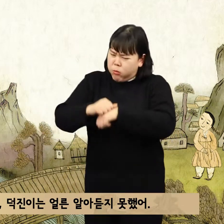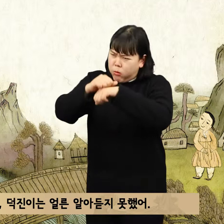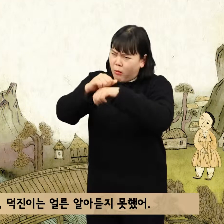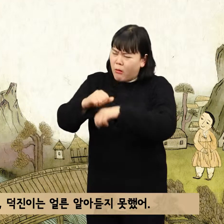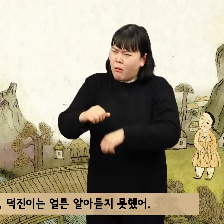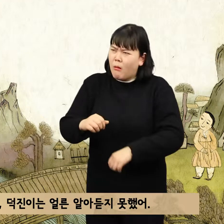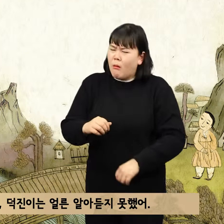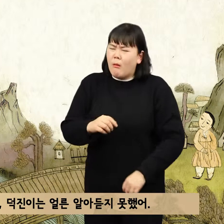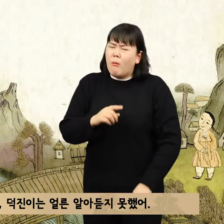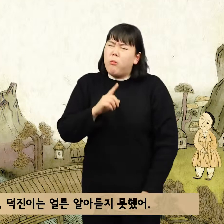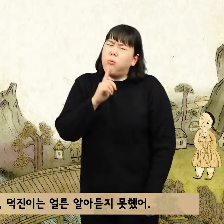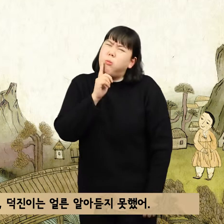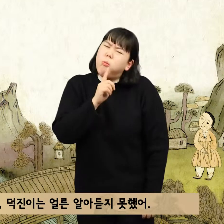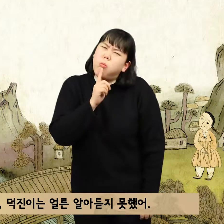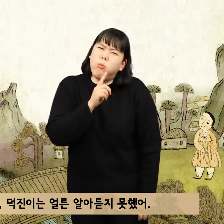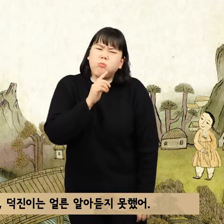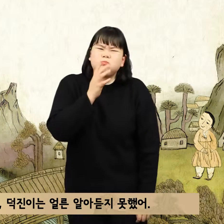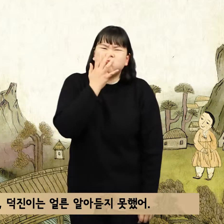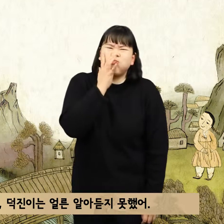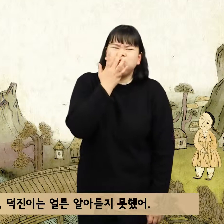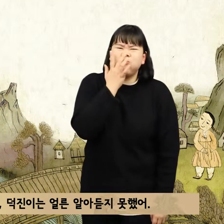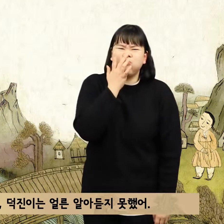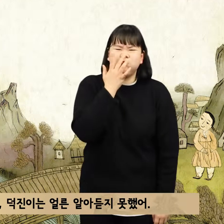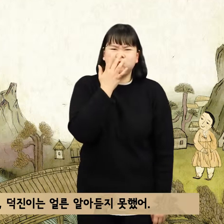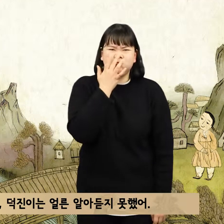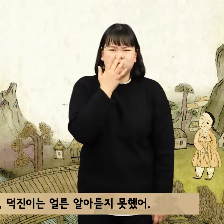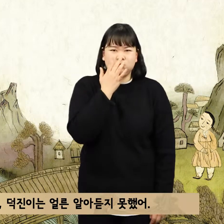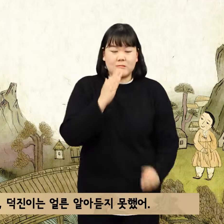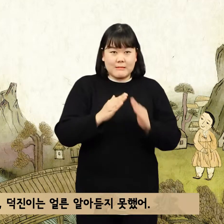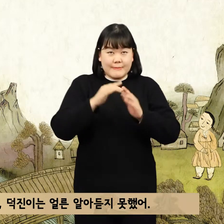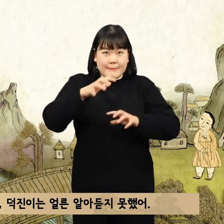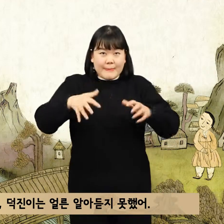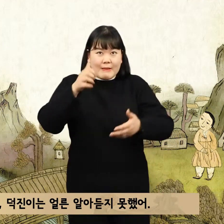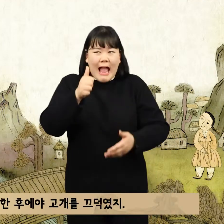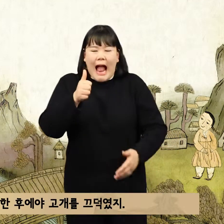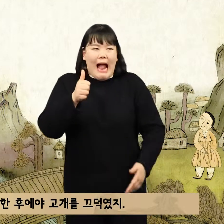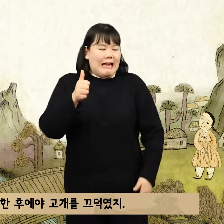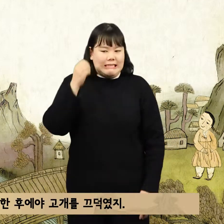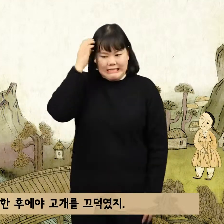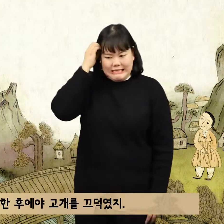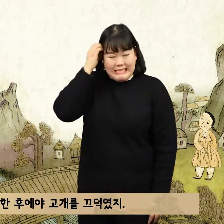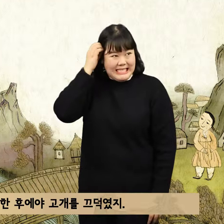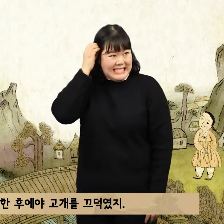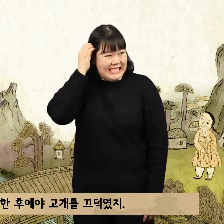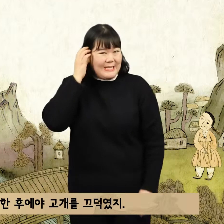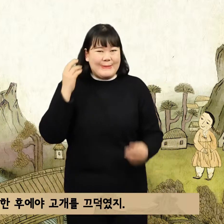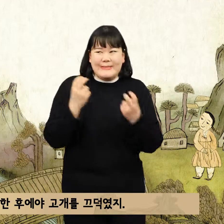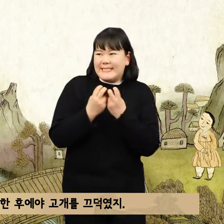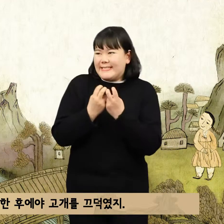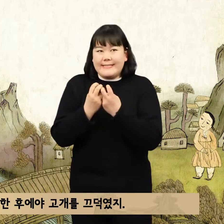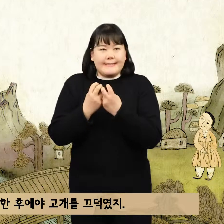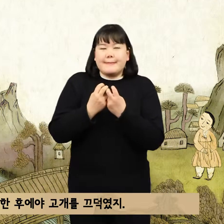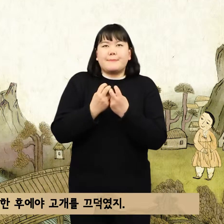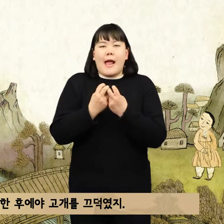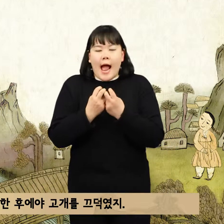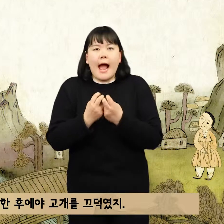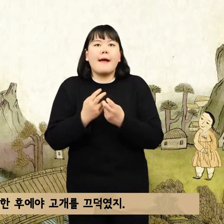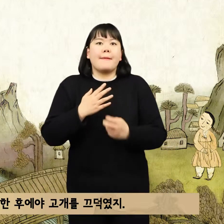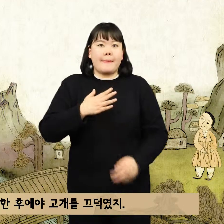뭔지 덕진이는 얼른 알아듣지 못했어. 사또가 찬찬히 설명한